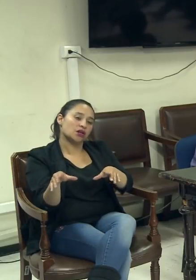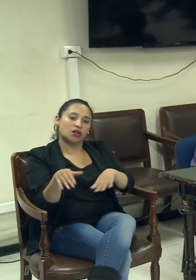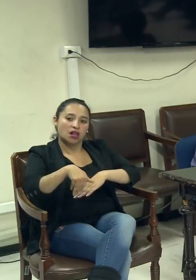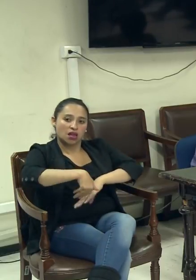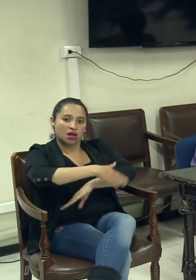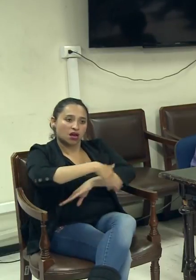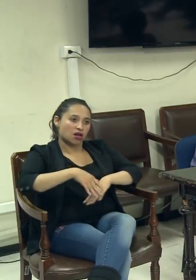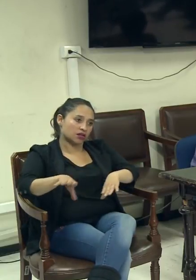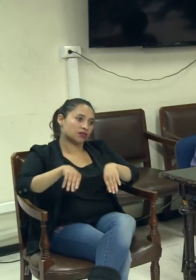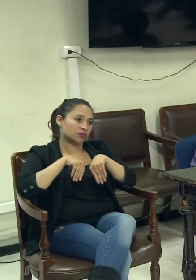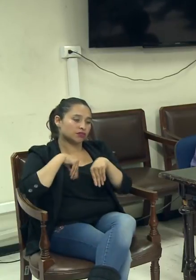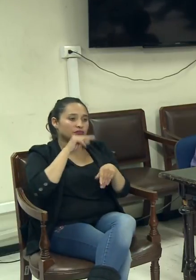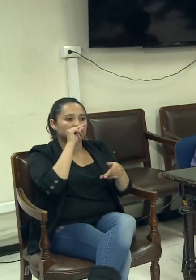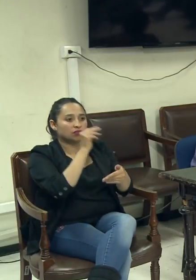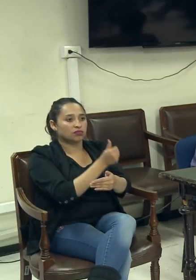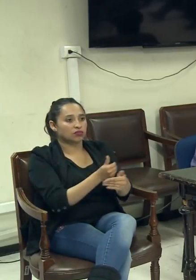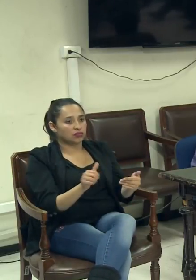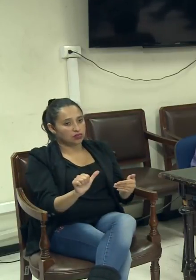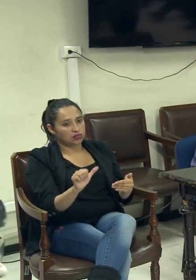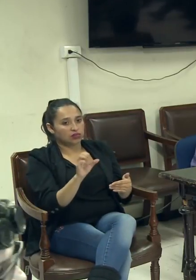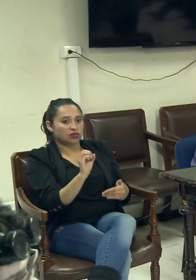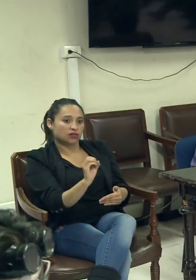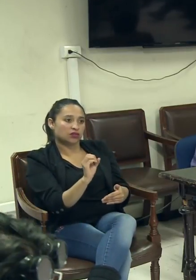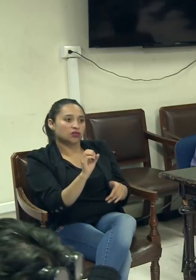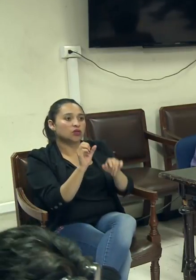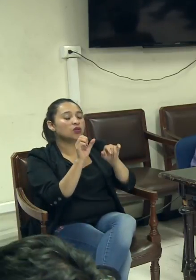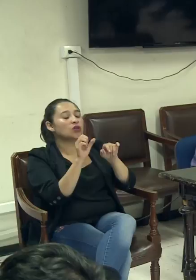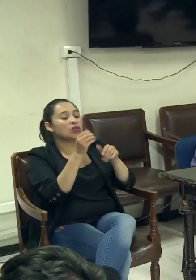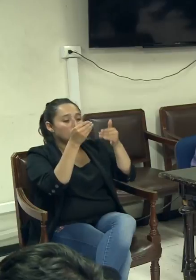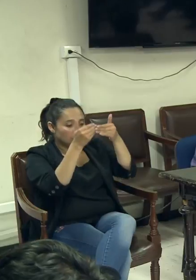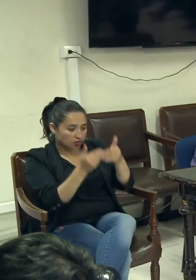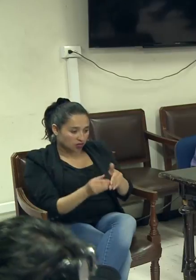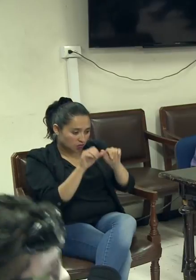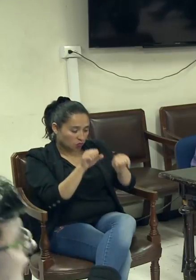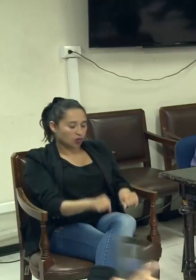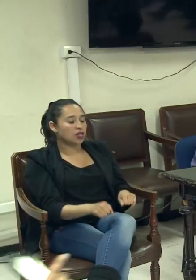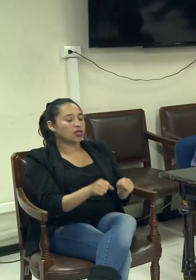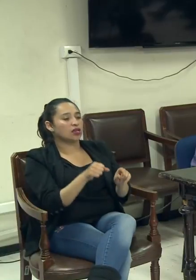las niñas y niños con discapacidades pueden ser víctimas de bullying.